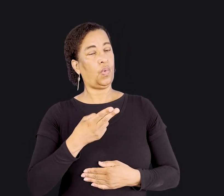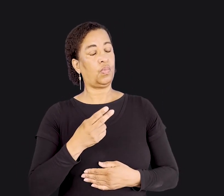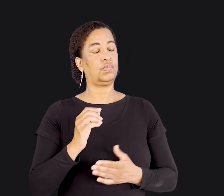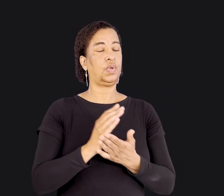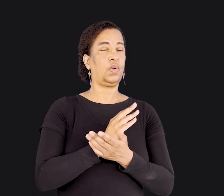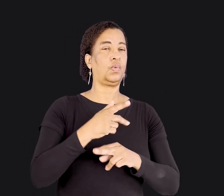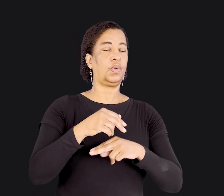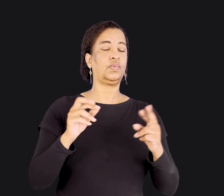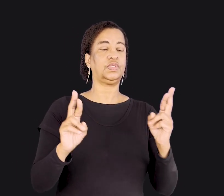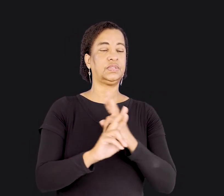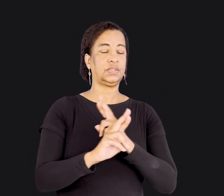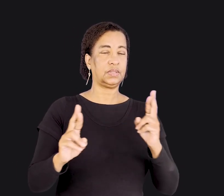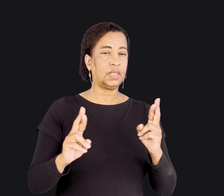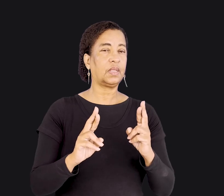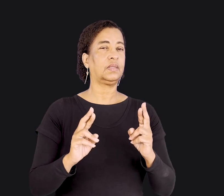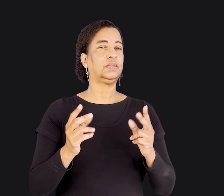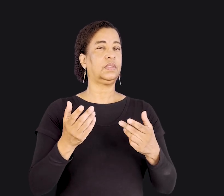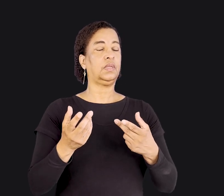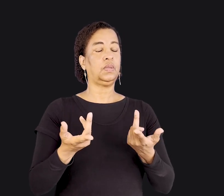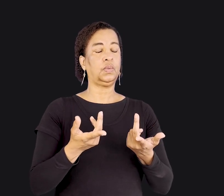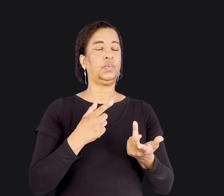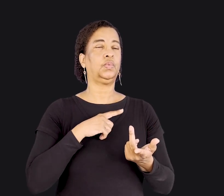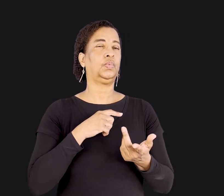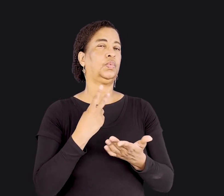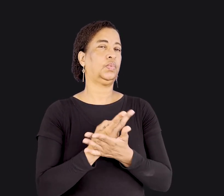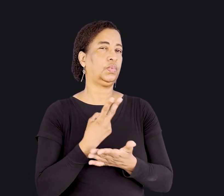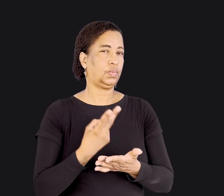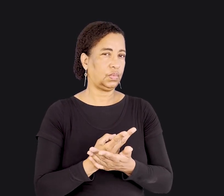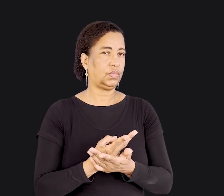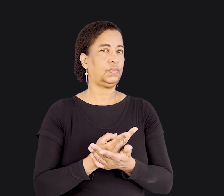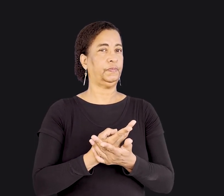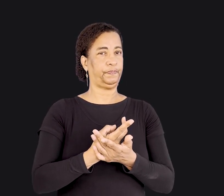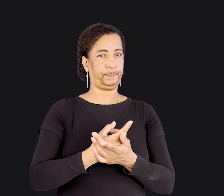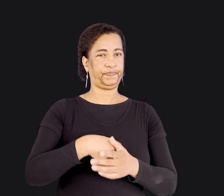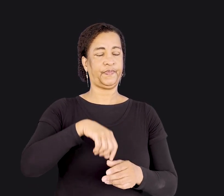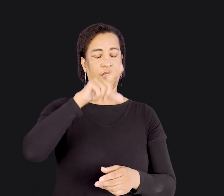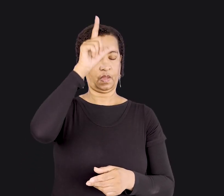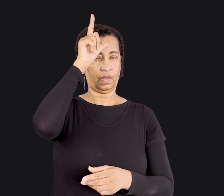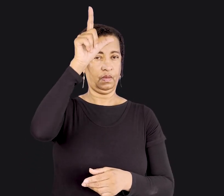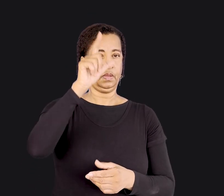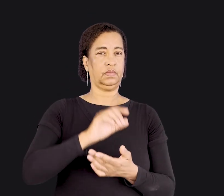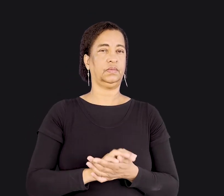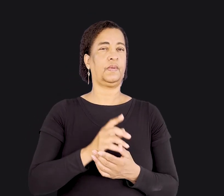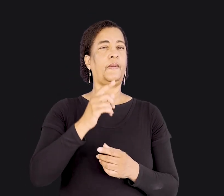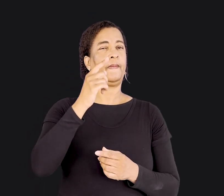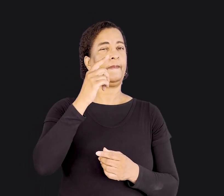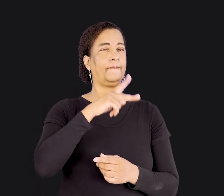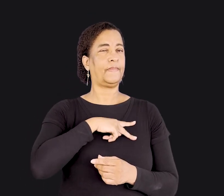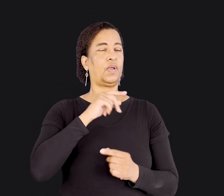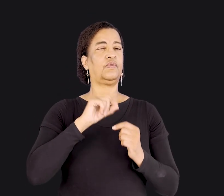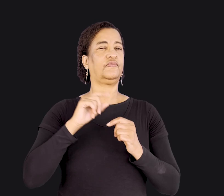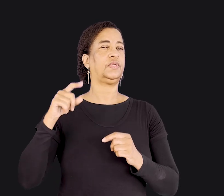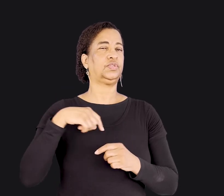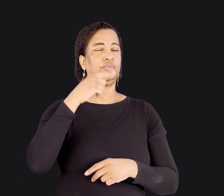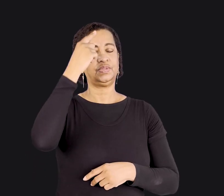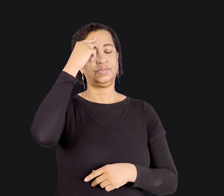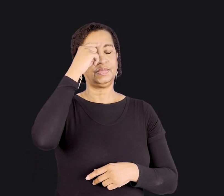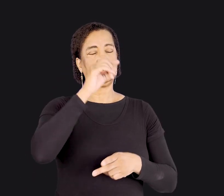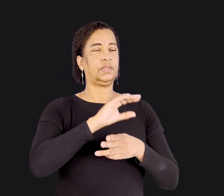relacionamento da igreja com seus líderes. Paulo nos leva a pensar, junto com os coríntios, sobre a fonte da nossa